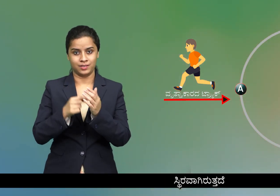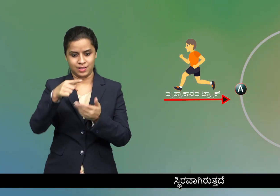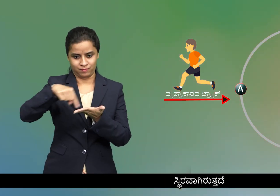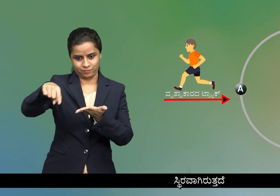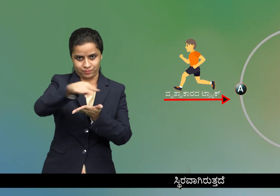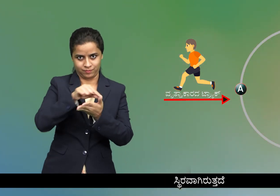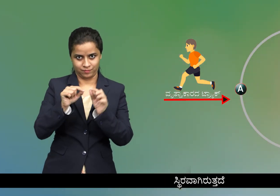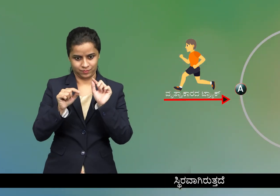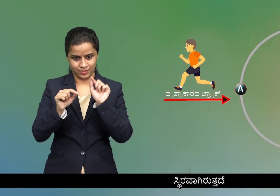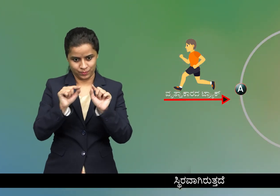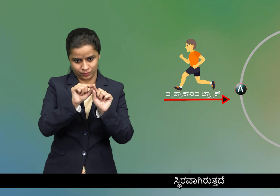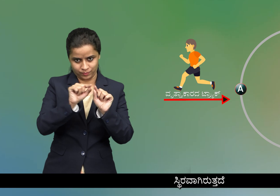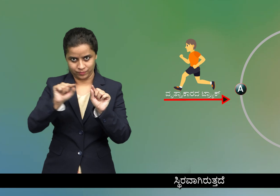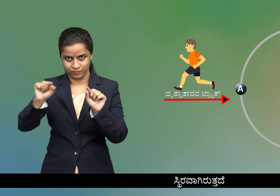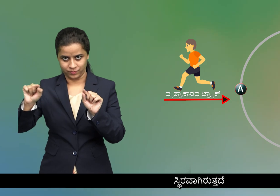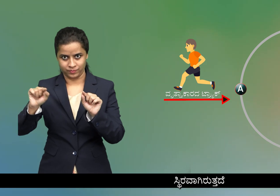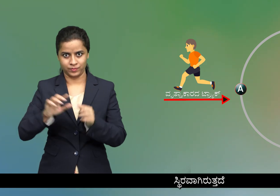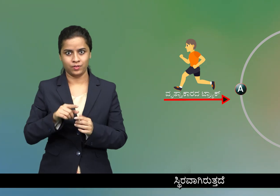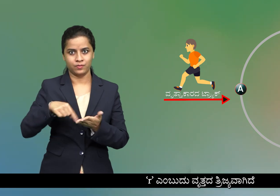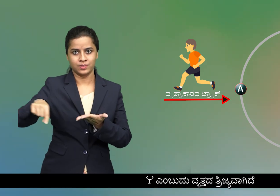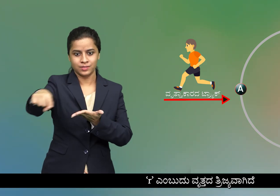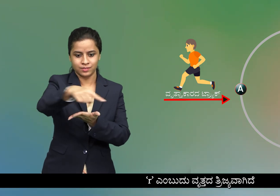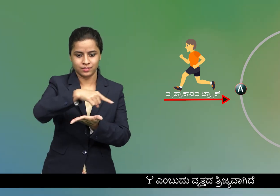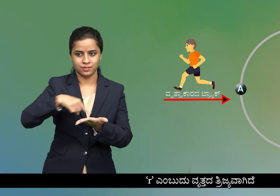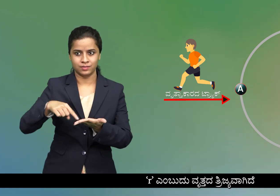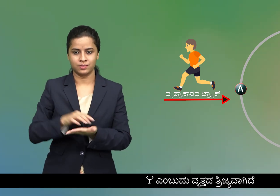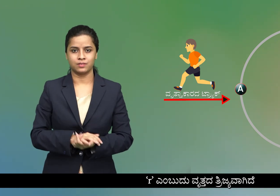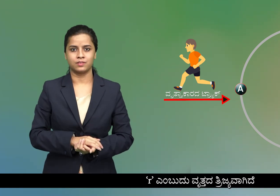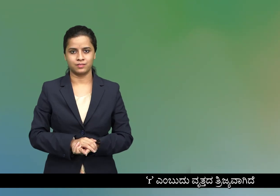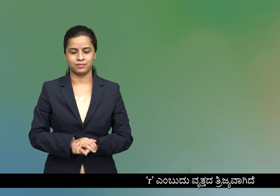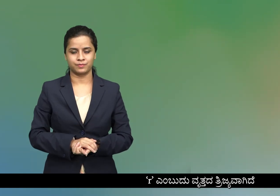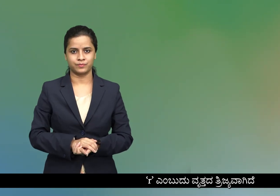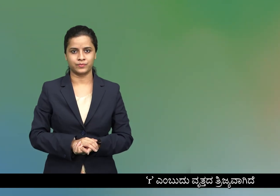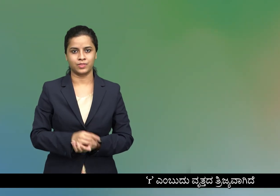r ಎಂಬುದು ವೃತ್ತದ ತ್ರಿಜ್ಯವಾಗಿದೆ.